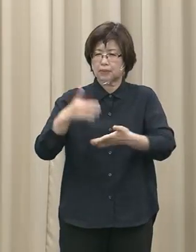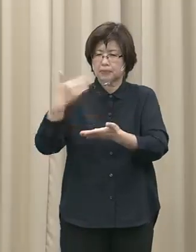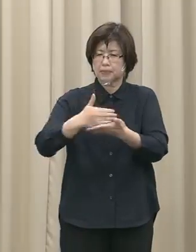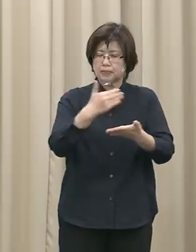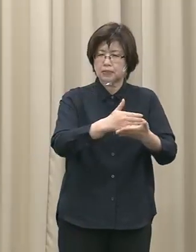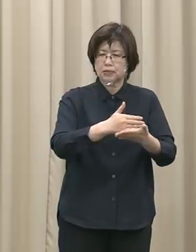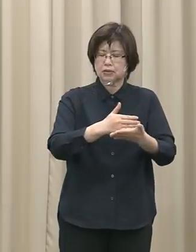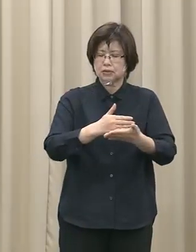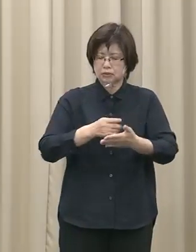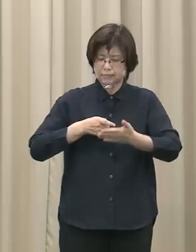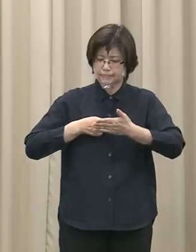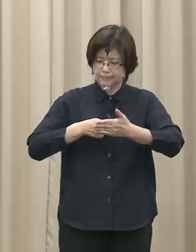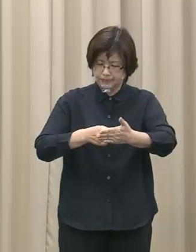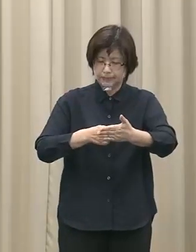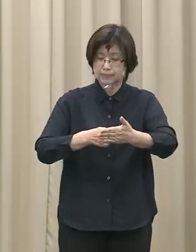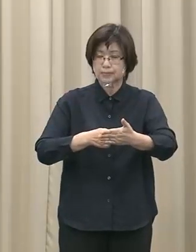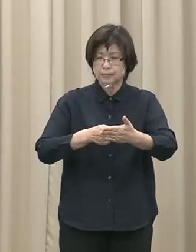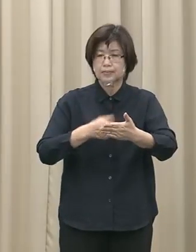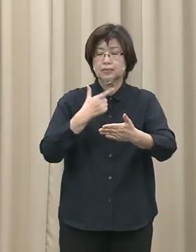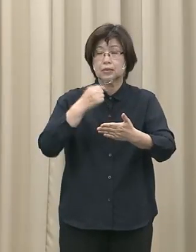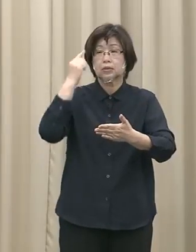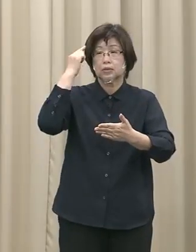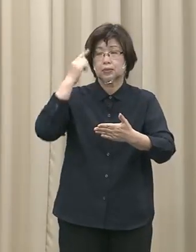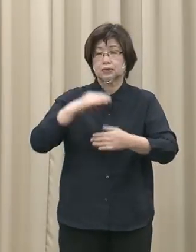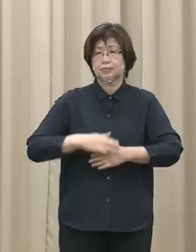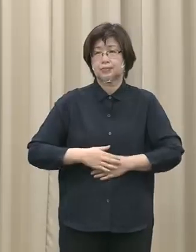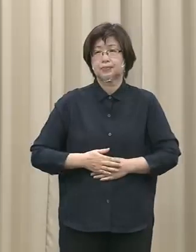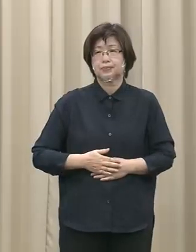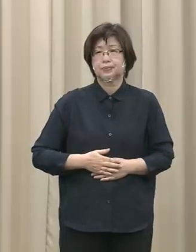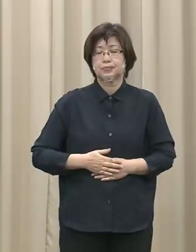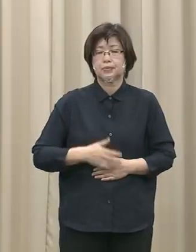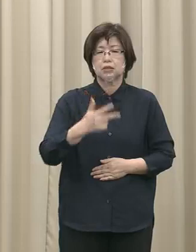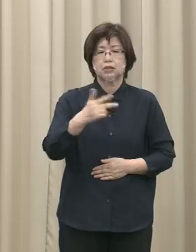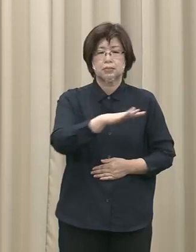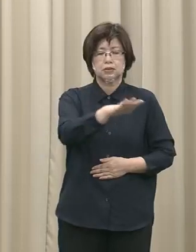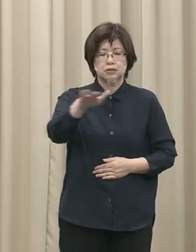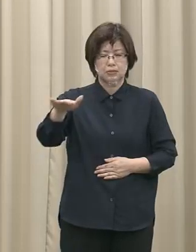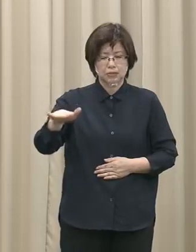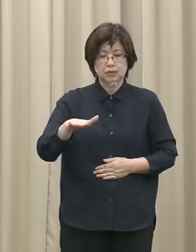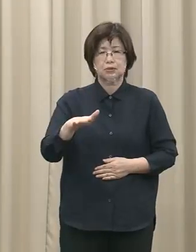できることを全力でやっていきたいというふうに思いますし、市民の皆さんにも改めて